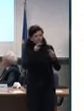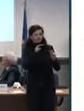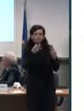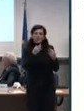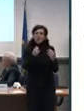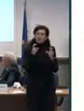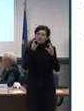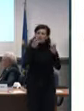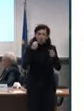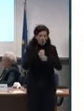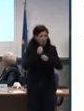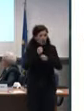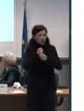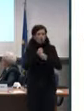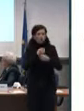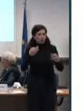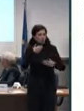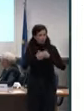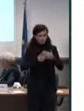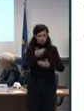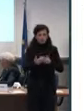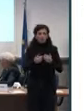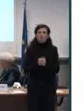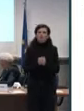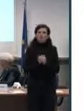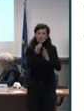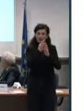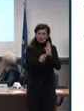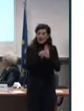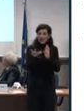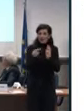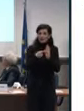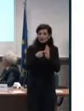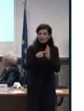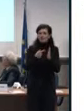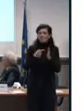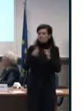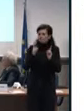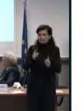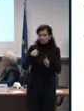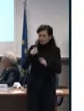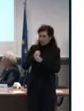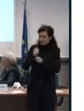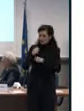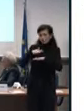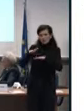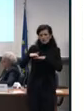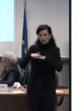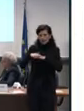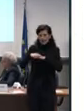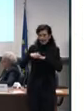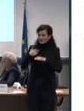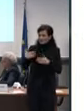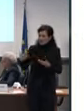e quindi in realtà in base ai dati che abbiamo in base alle esperienze che stiamo raccogliendo credo che una speciale attenzione